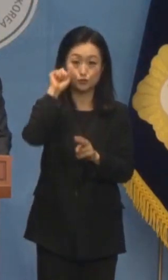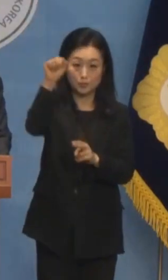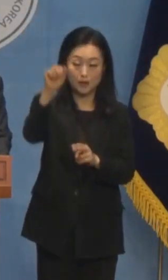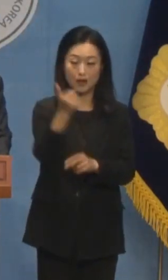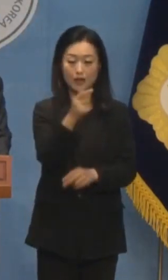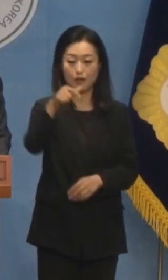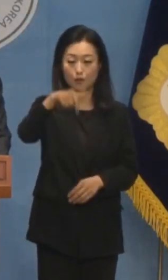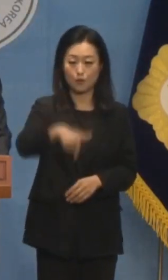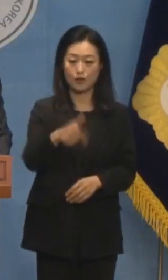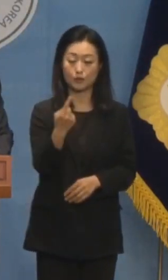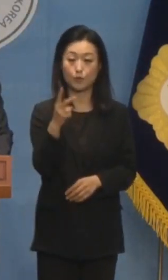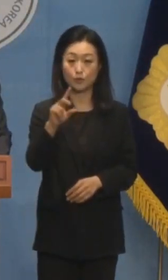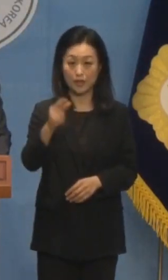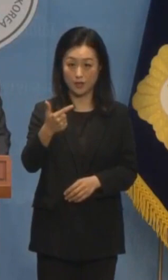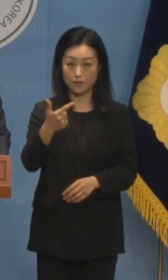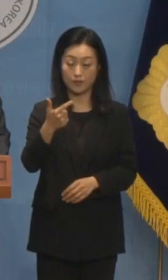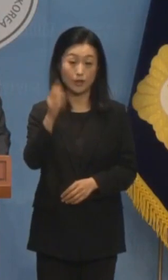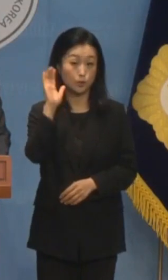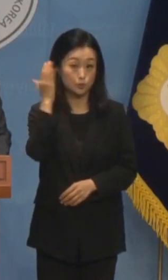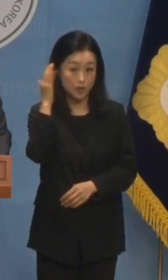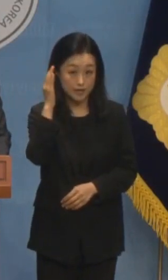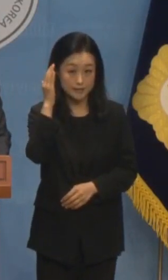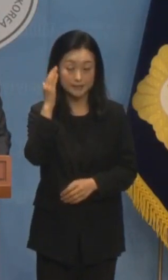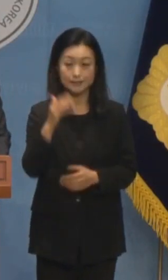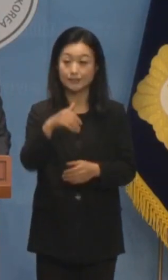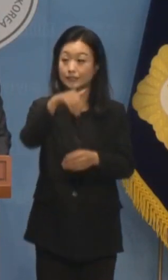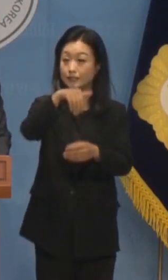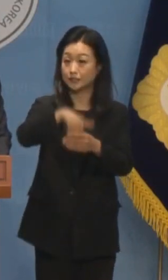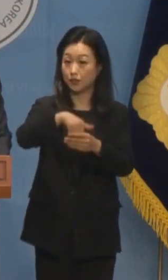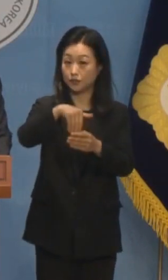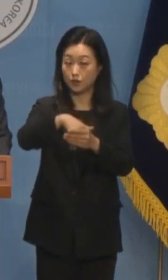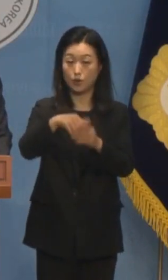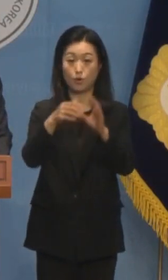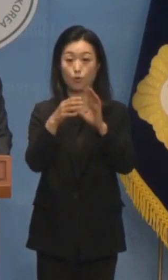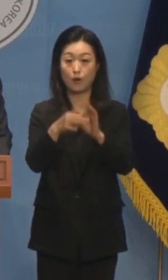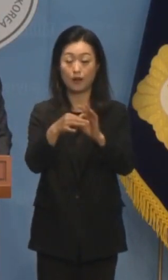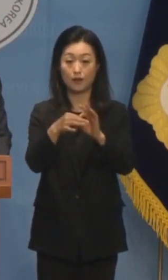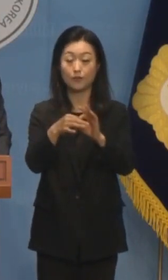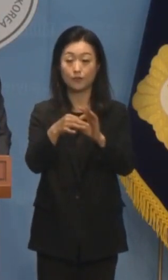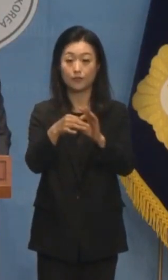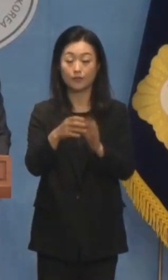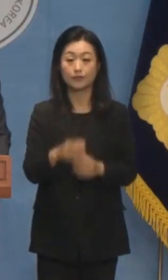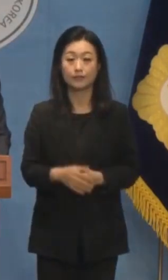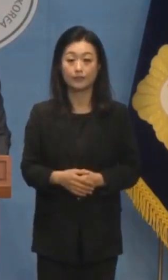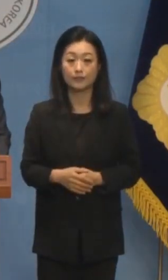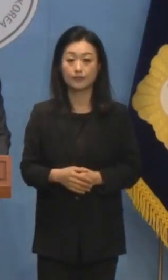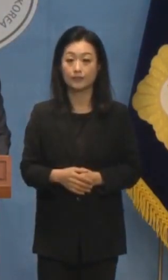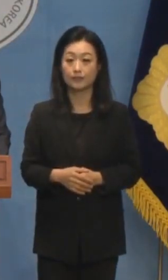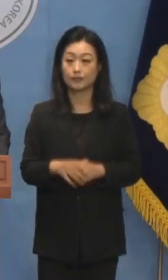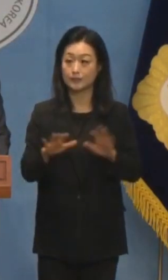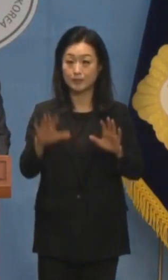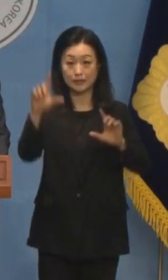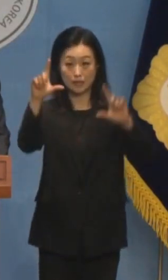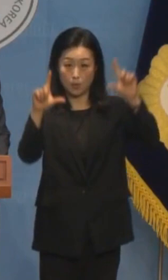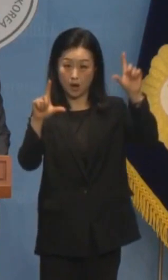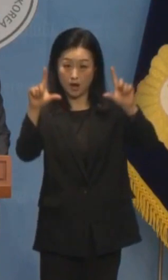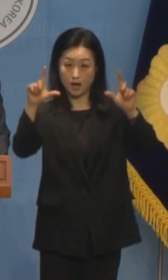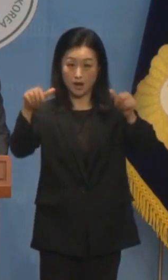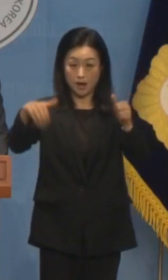오늘 최근 서울시 교육감 보궐선거를 둘러싸고 벌어지는 일련의 상황에